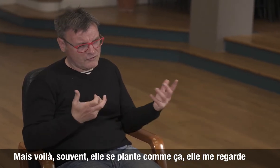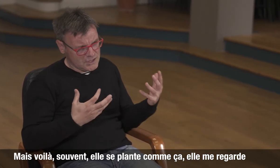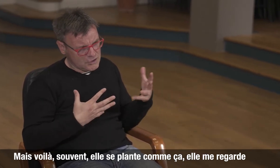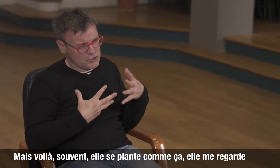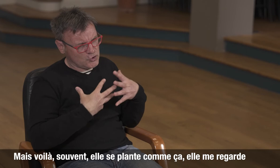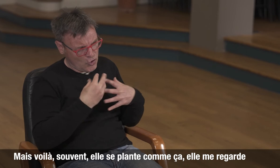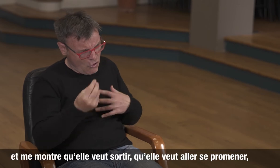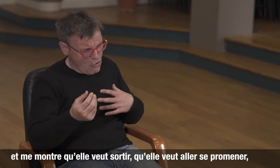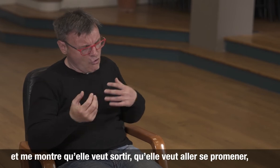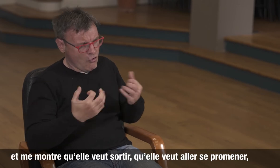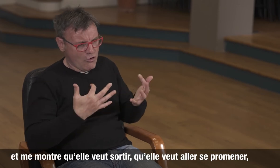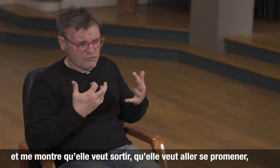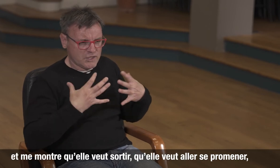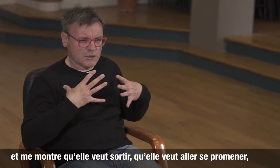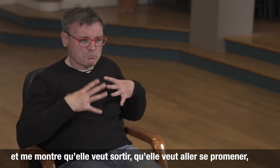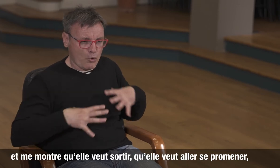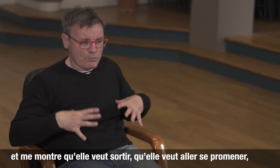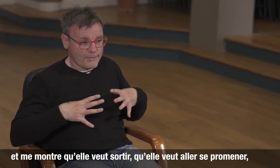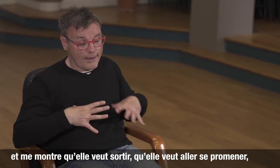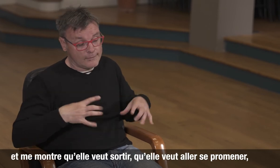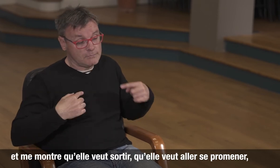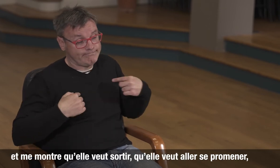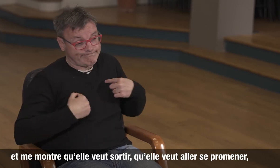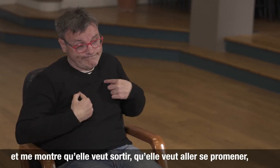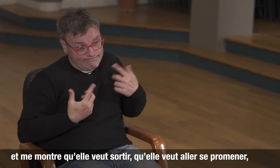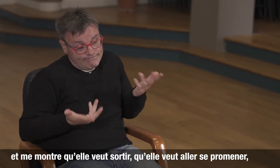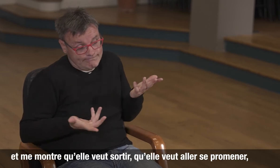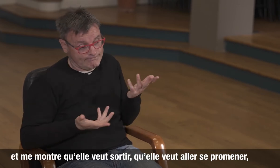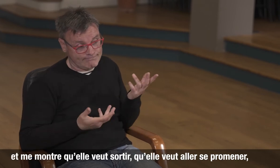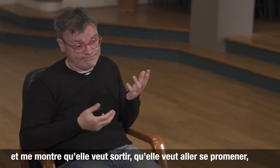plante comme ça. Elle me regarde. Elle me montre qu'elle veut sortir, qu'elle veut aller se promener.